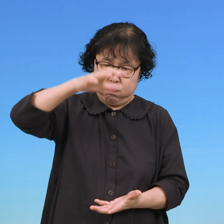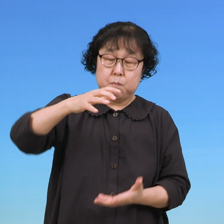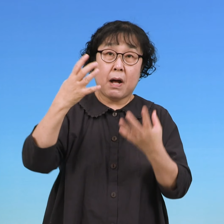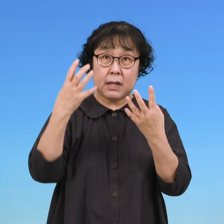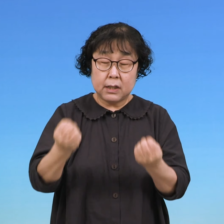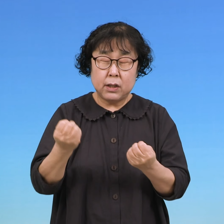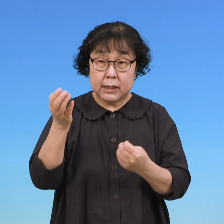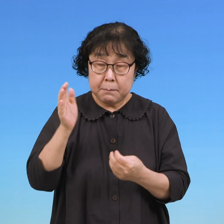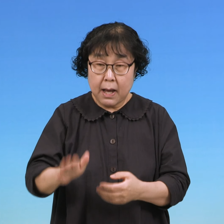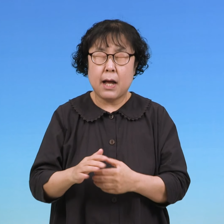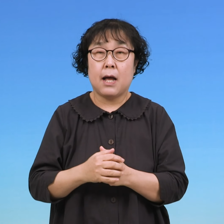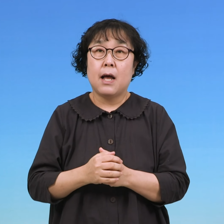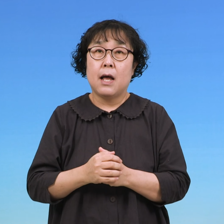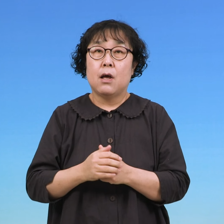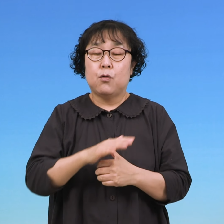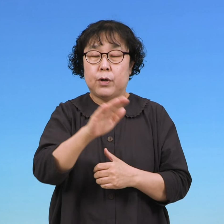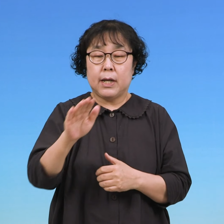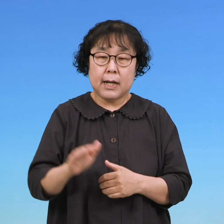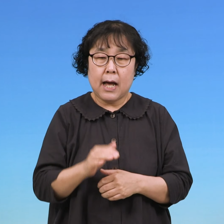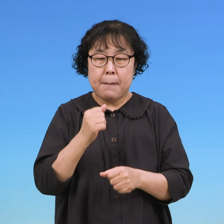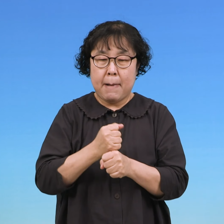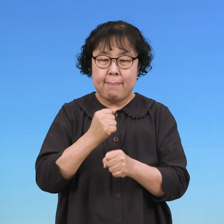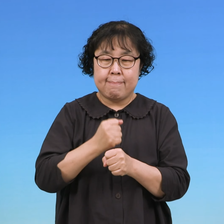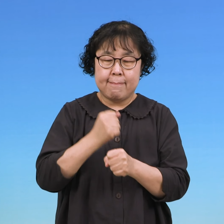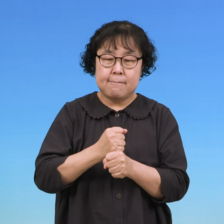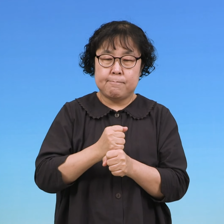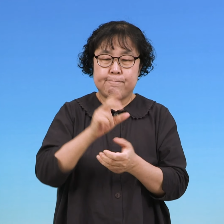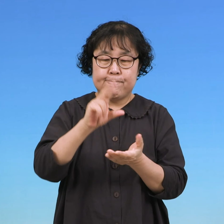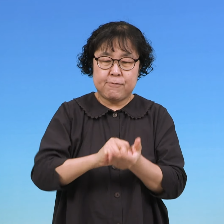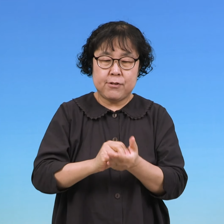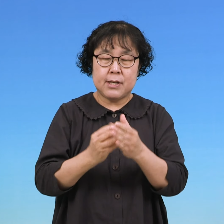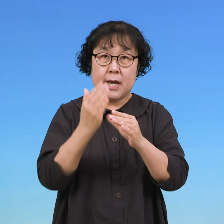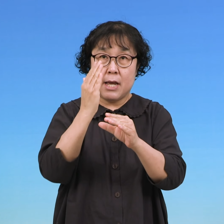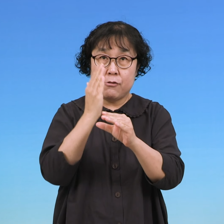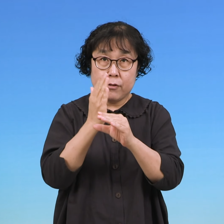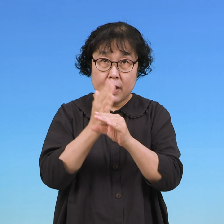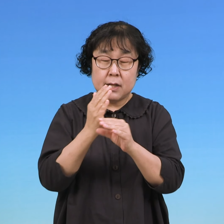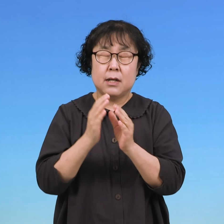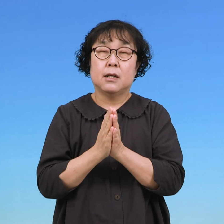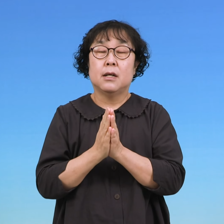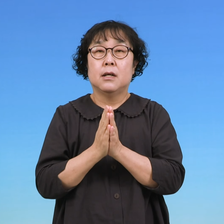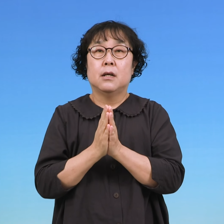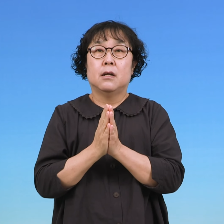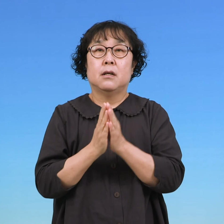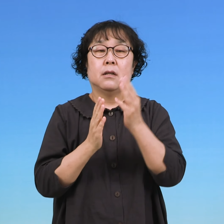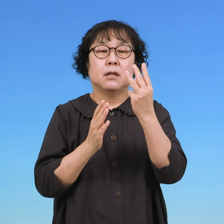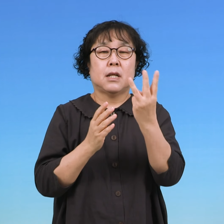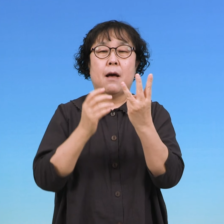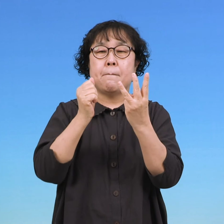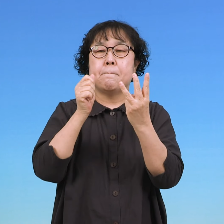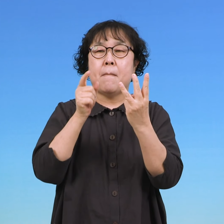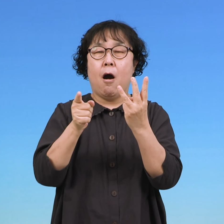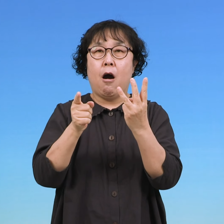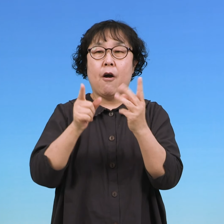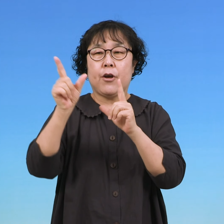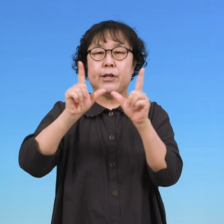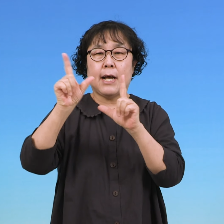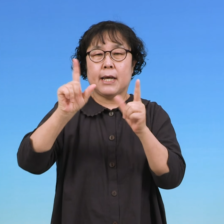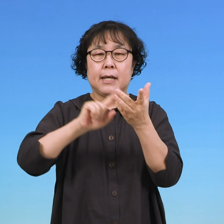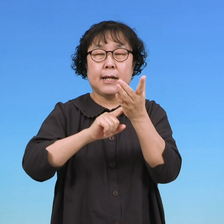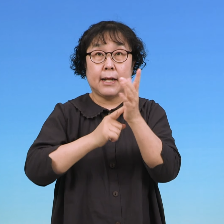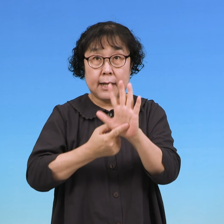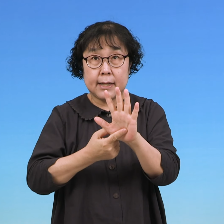나머지 우리가 자초한 후유증 가운데는 삼허현상이라 이름 붙일 수 있는 문제가 가장